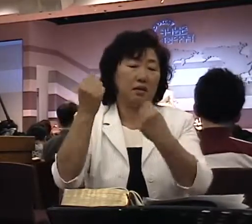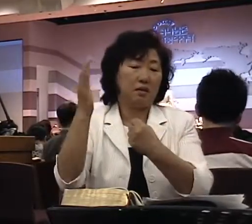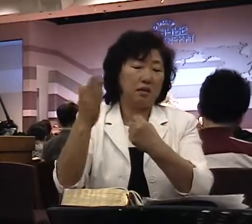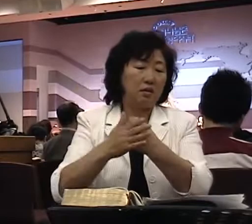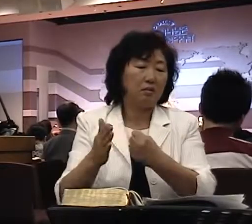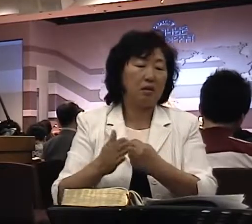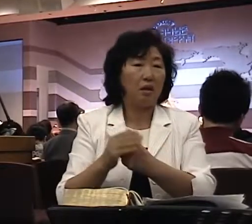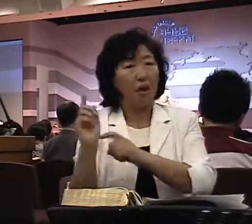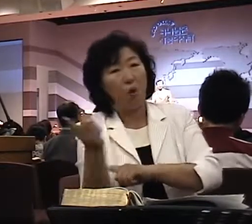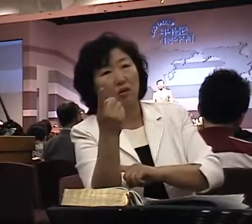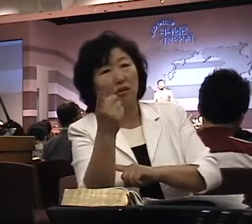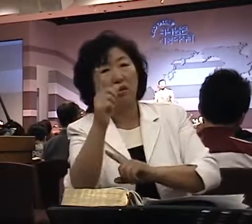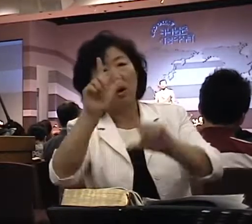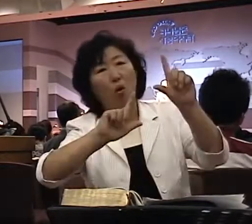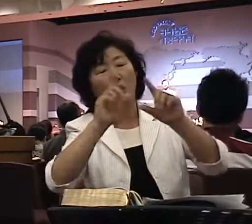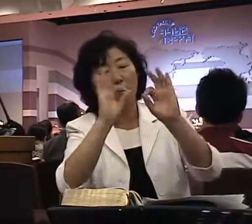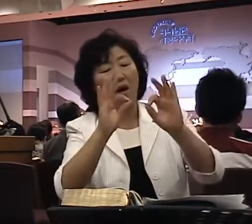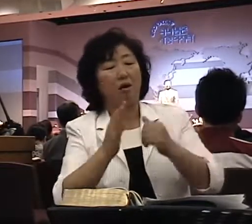다윗의 경우를 보아도